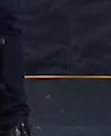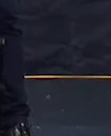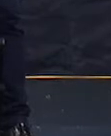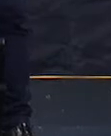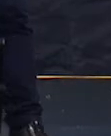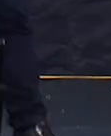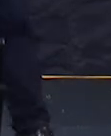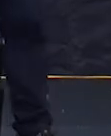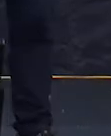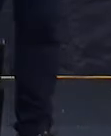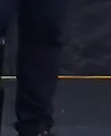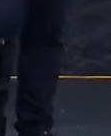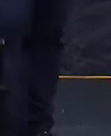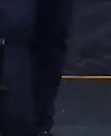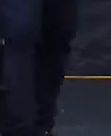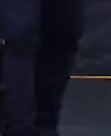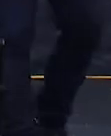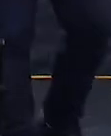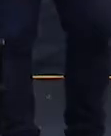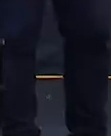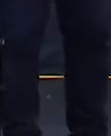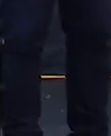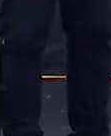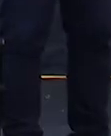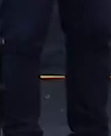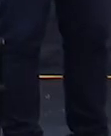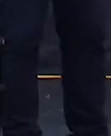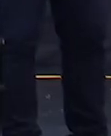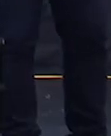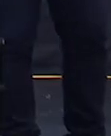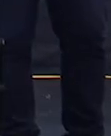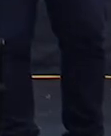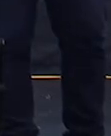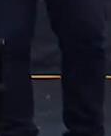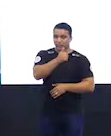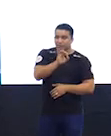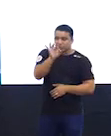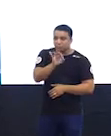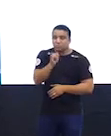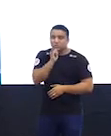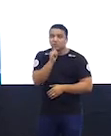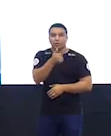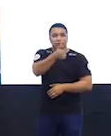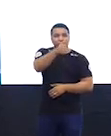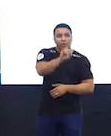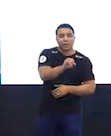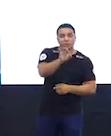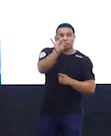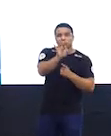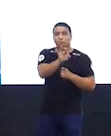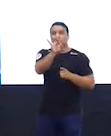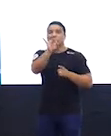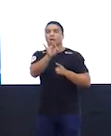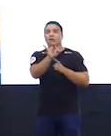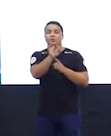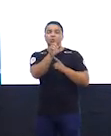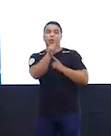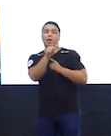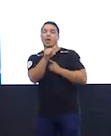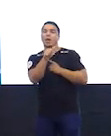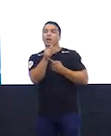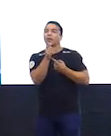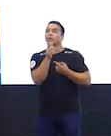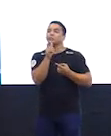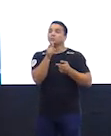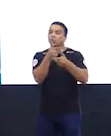segredo aqui é o 10%. Quando você calcula quanto é 10%